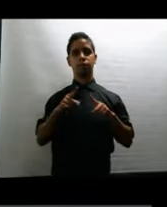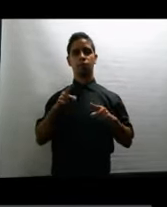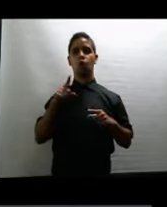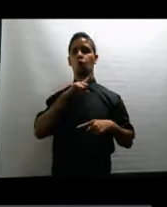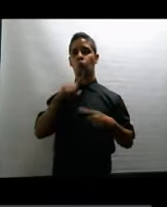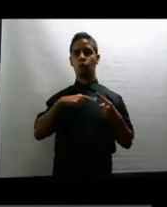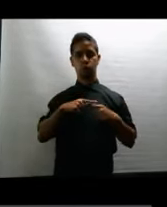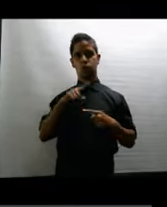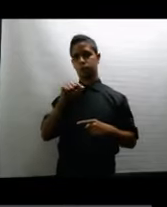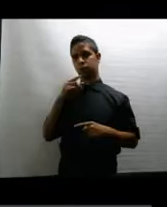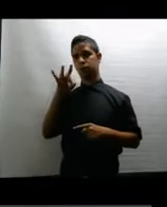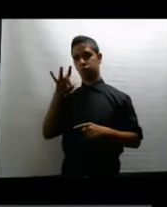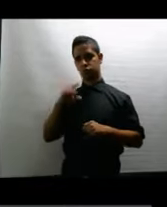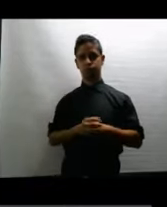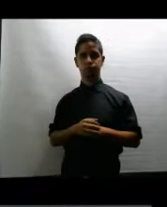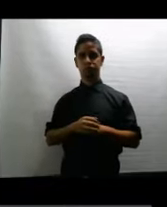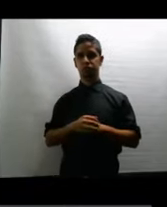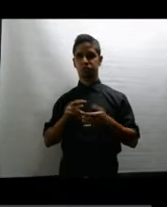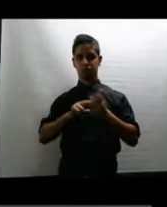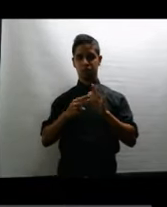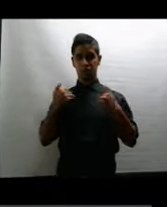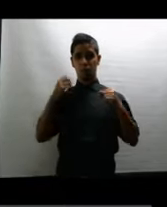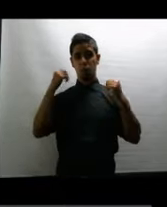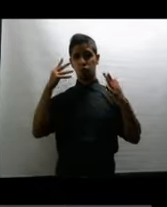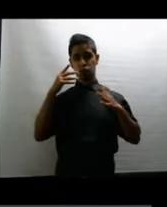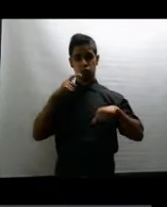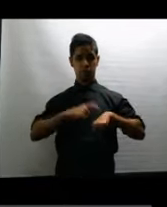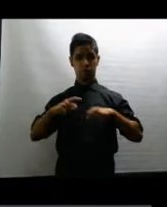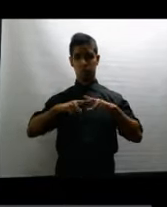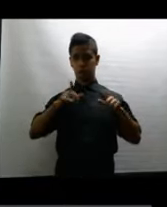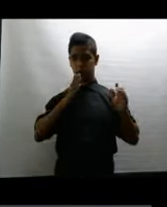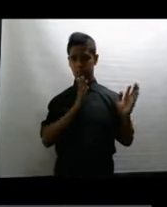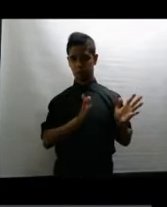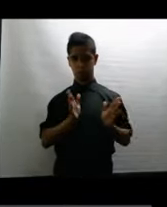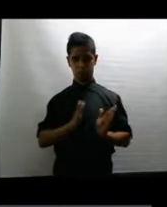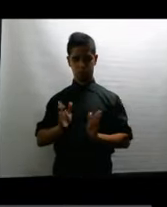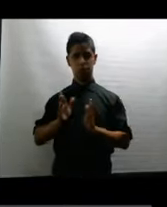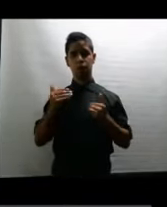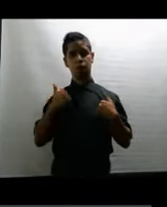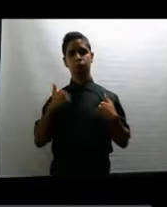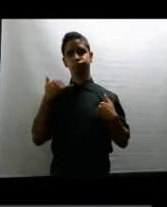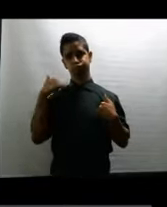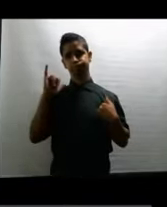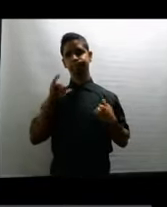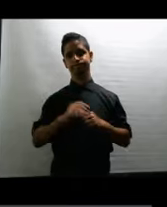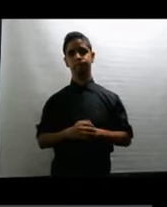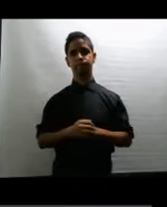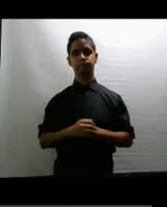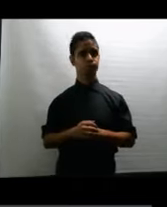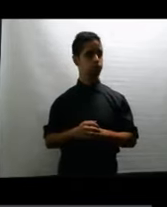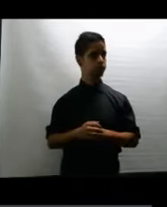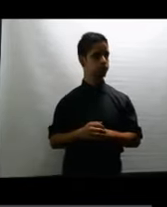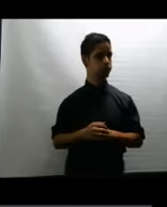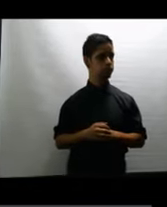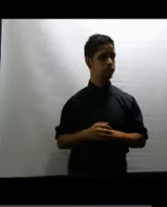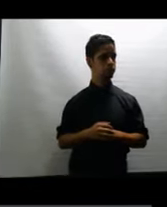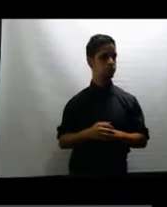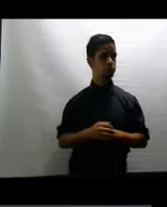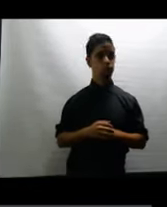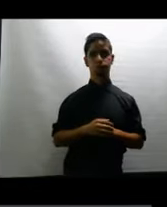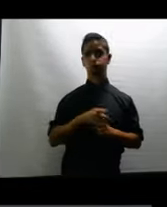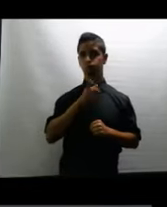2018, ¿verdad? Así que tenemos todo este tiempo para planificarlo, ¿no? Sí, bien sí. Y... No, es que es